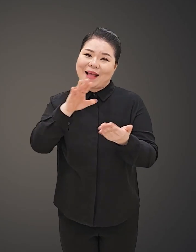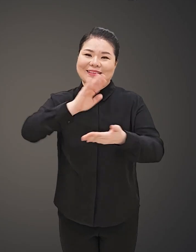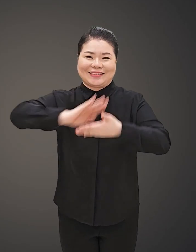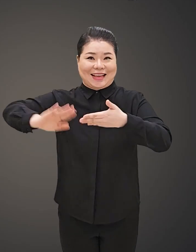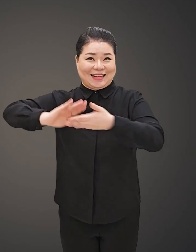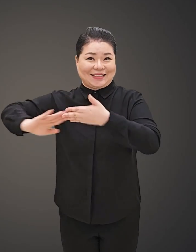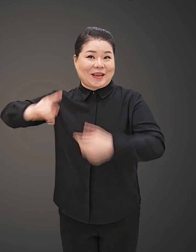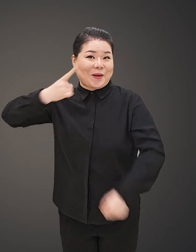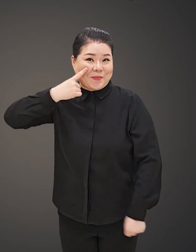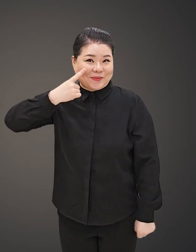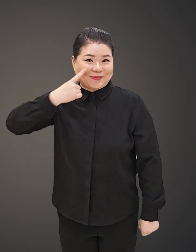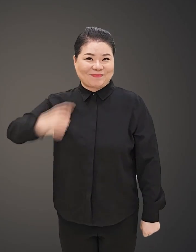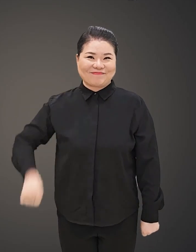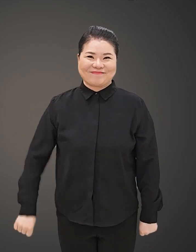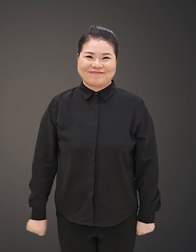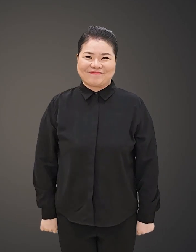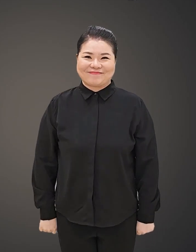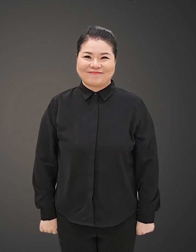챌린지에 도전해 보세요.